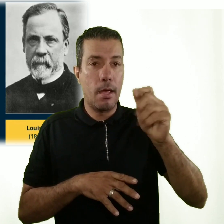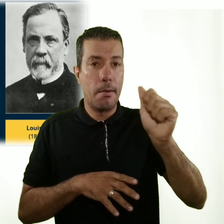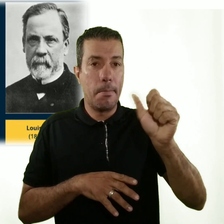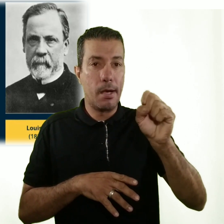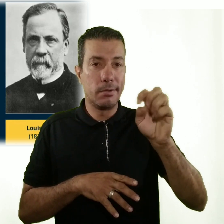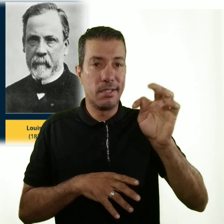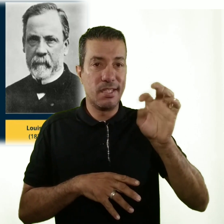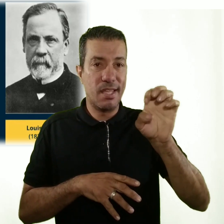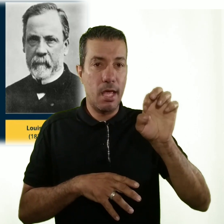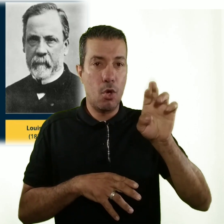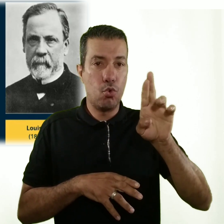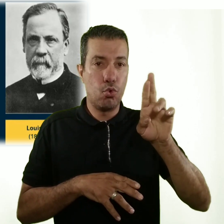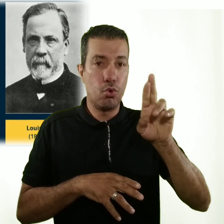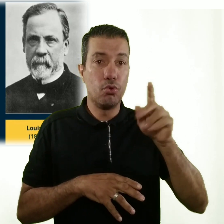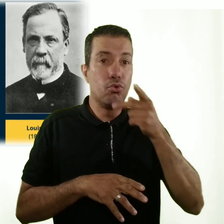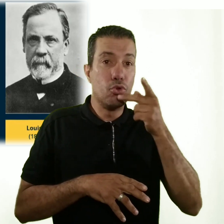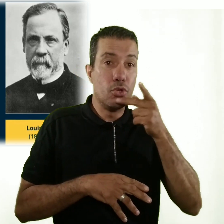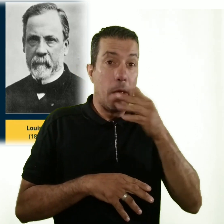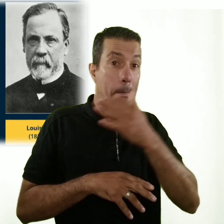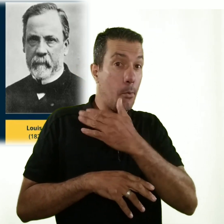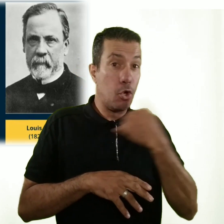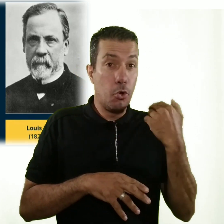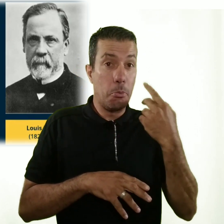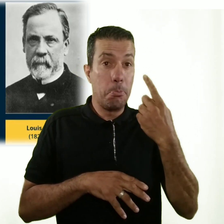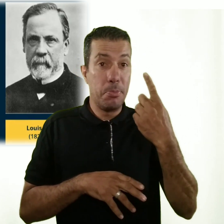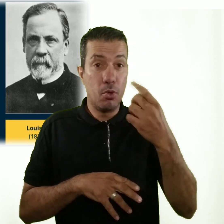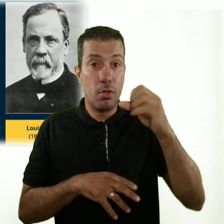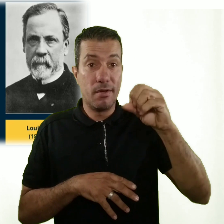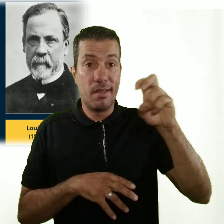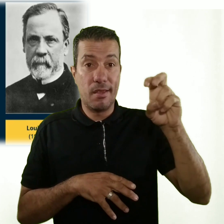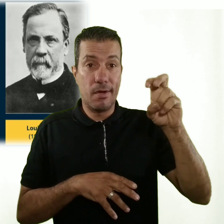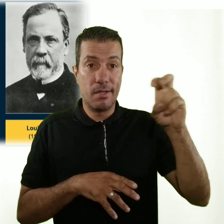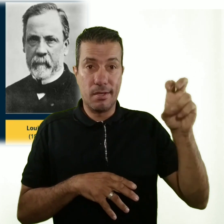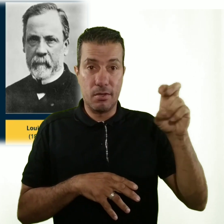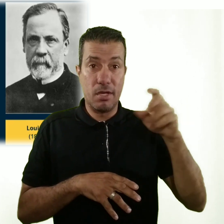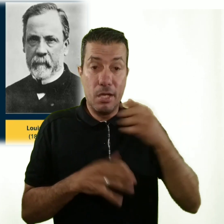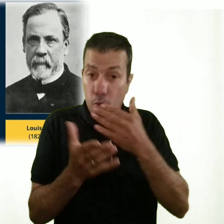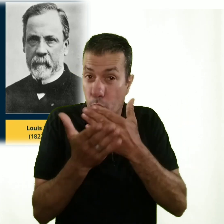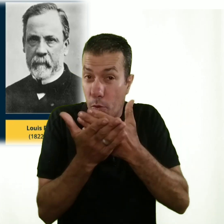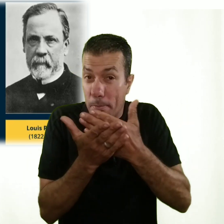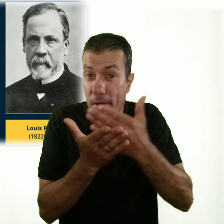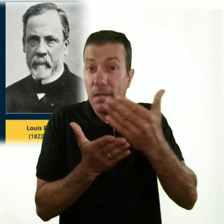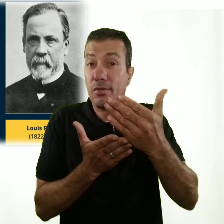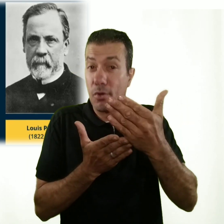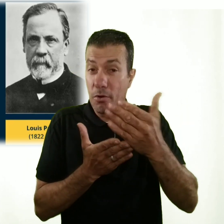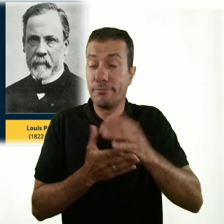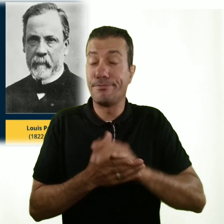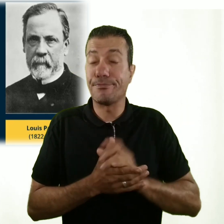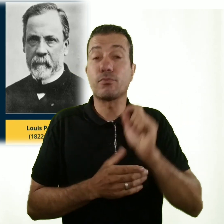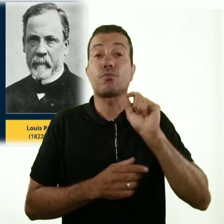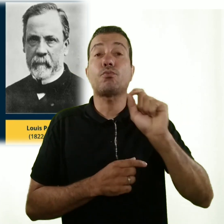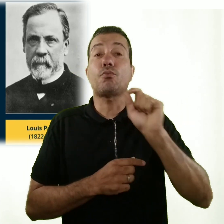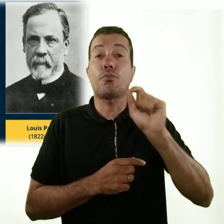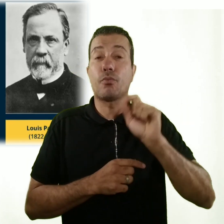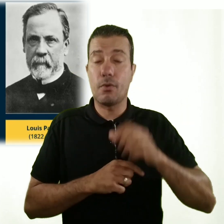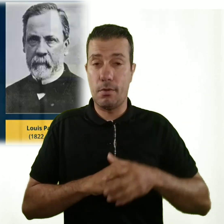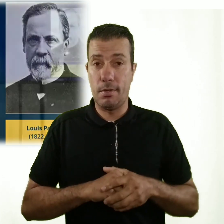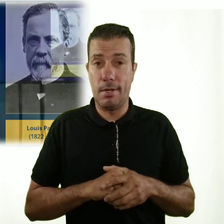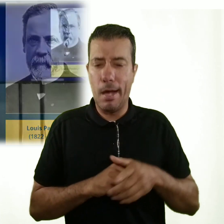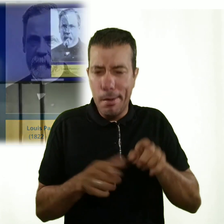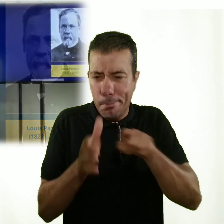francês. Ele morreu em 1895. Esse camarada começou a pesquisar